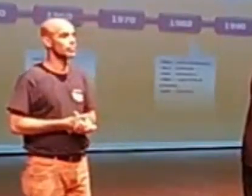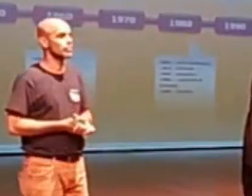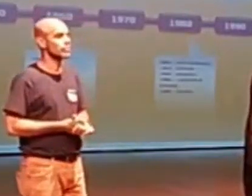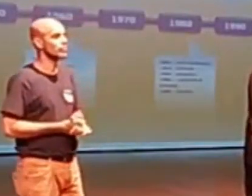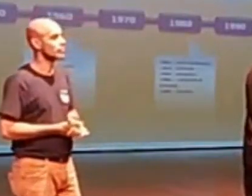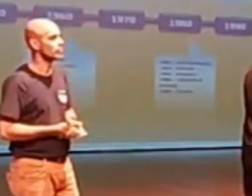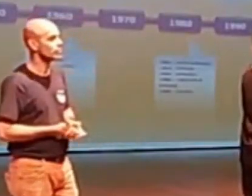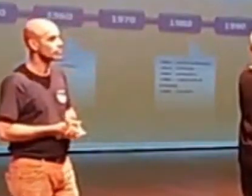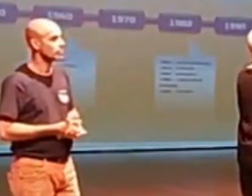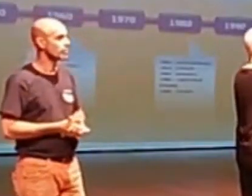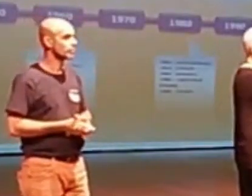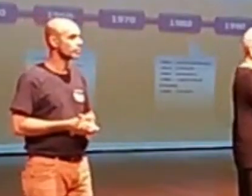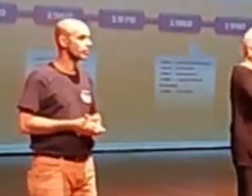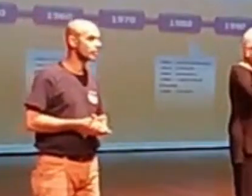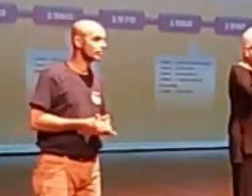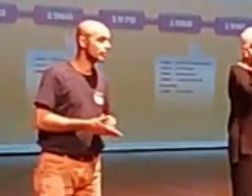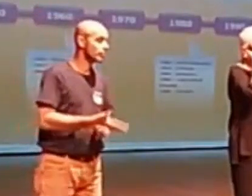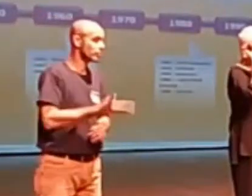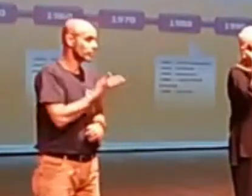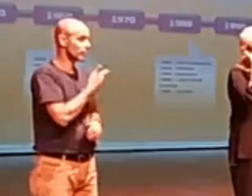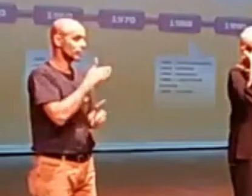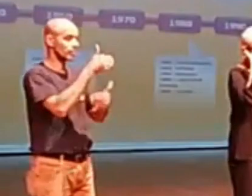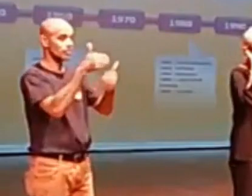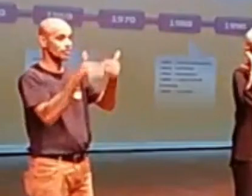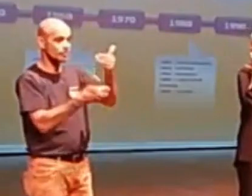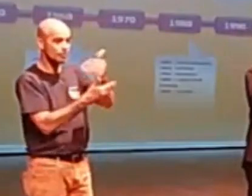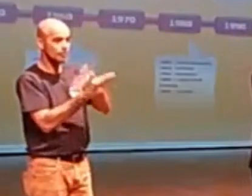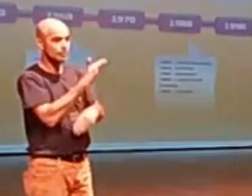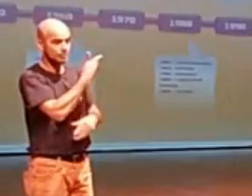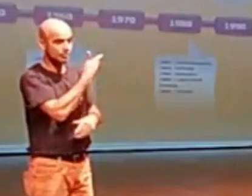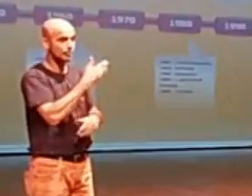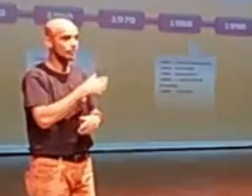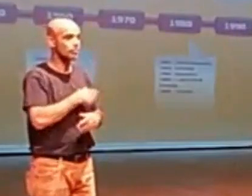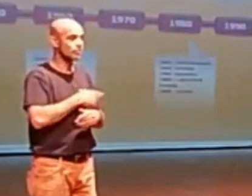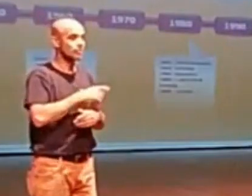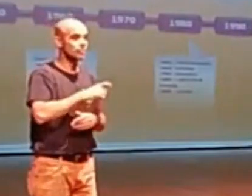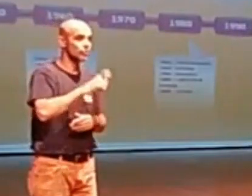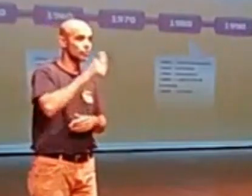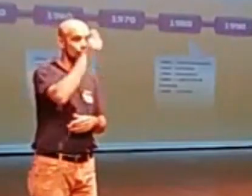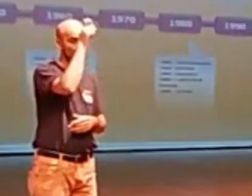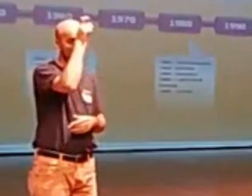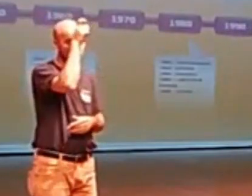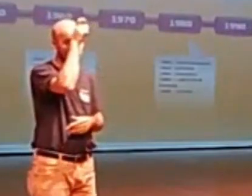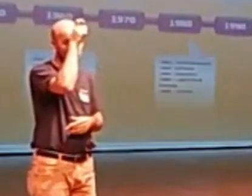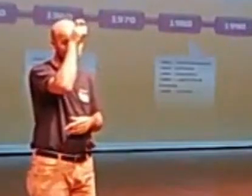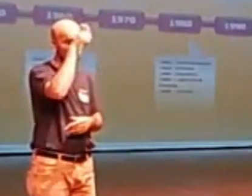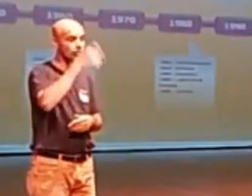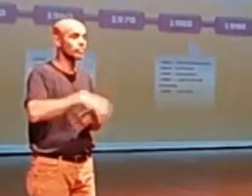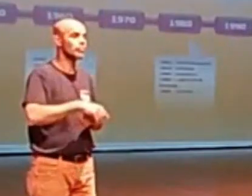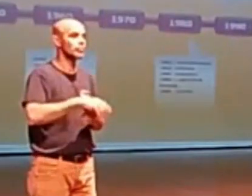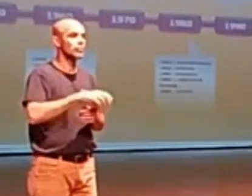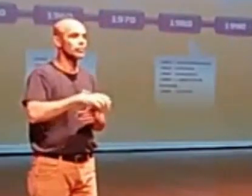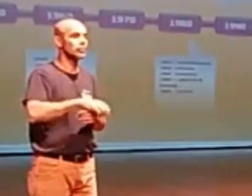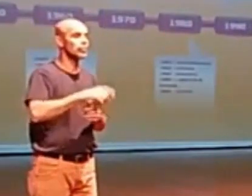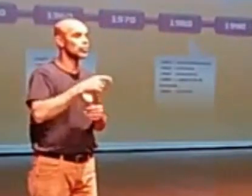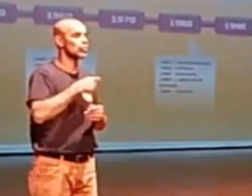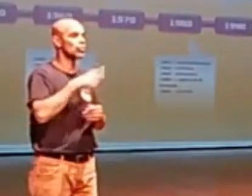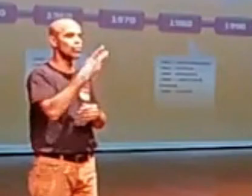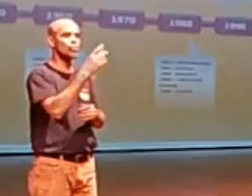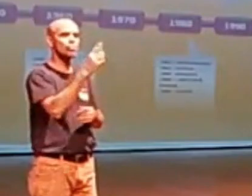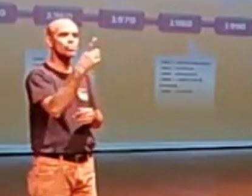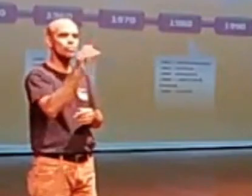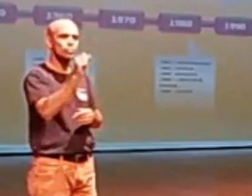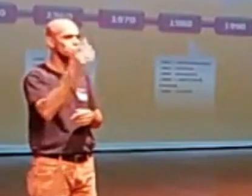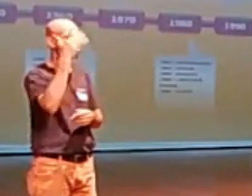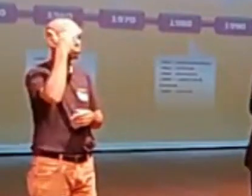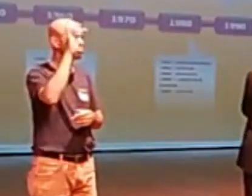Essa foi uma apresentação que eu fiz na Turquia em 2018, não sei, num congresso que nós estávamos,